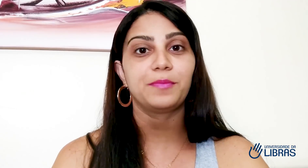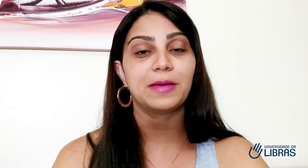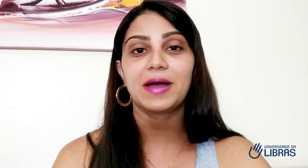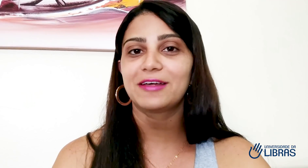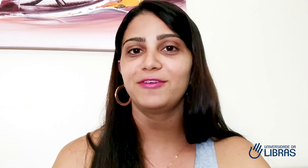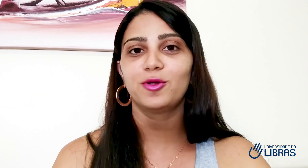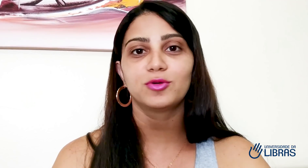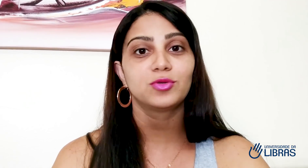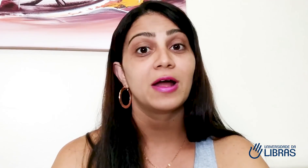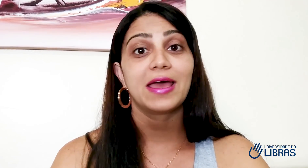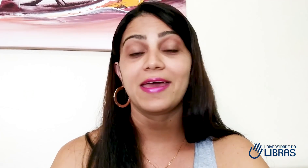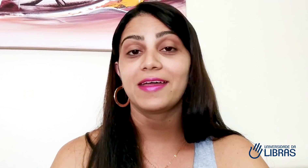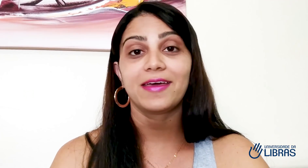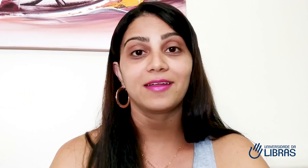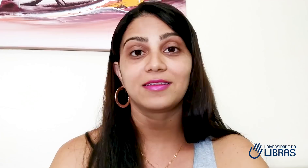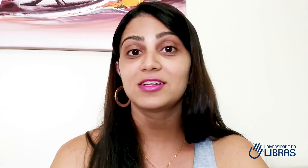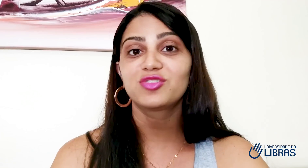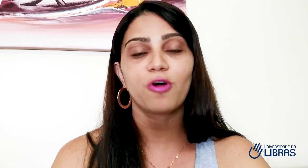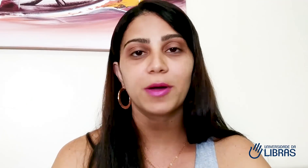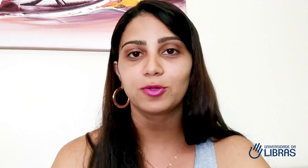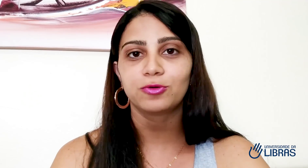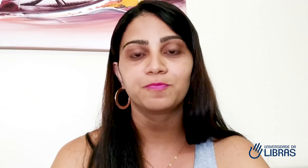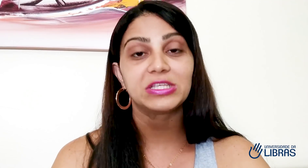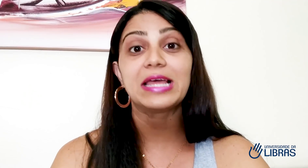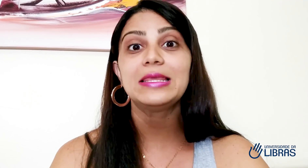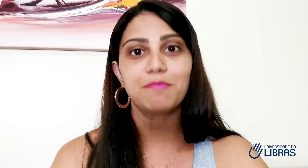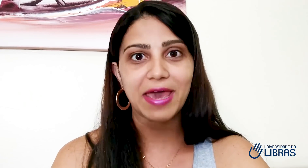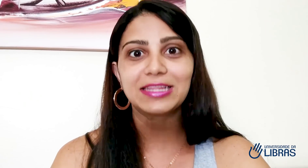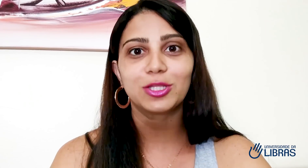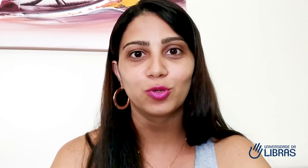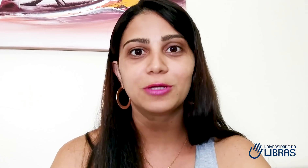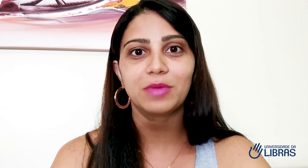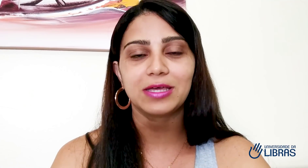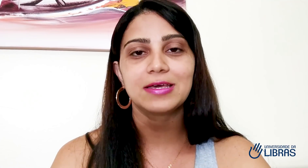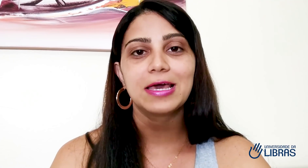mim é maravilhoso, é transformador e é libertador também.